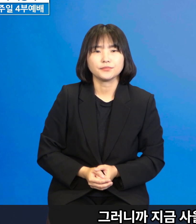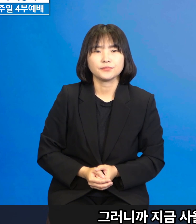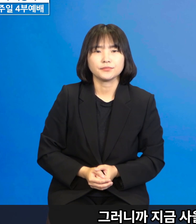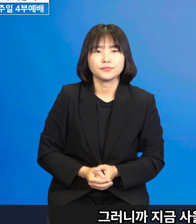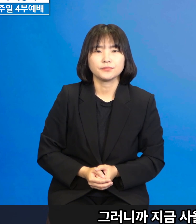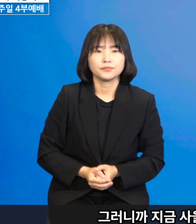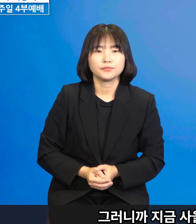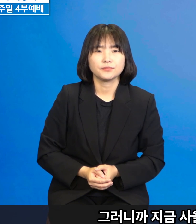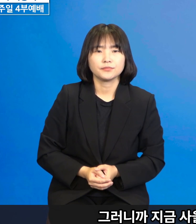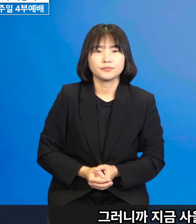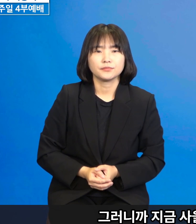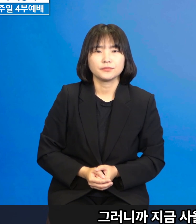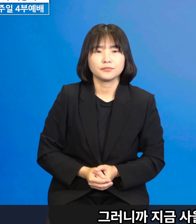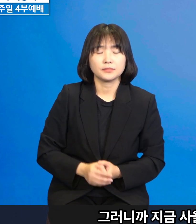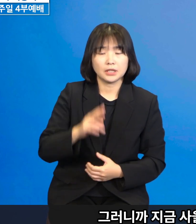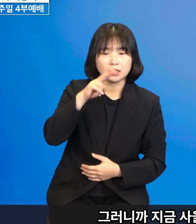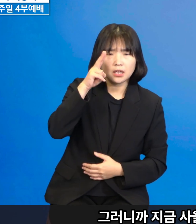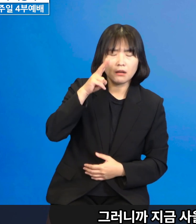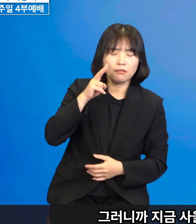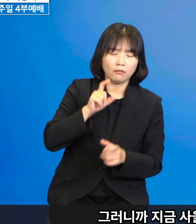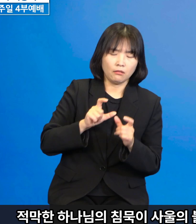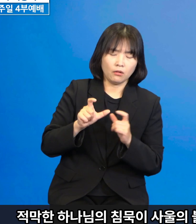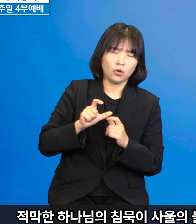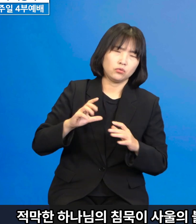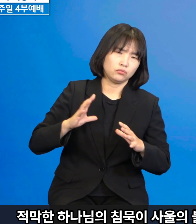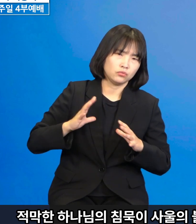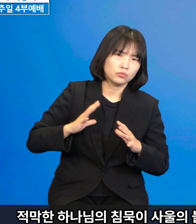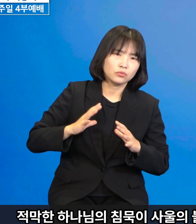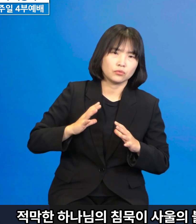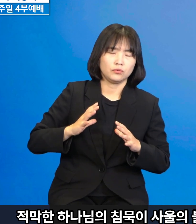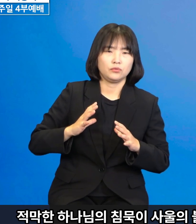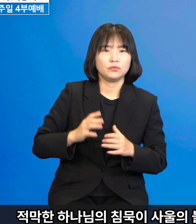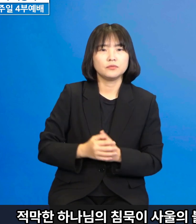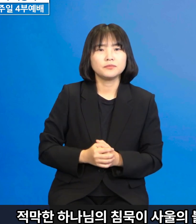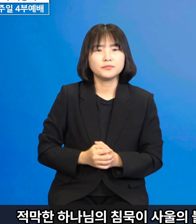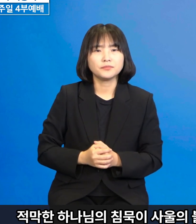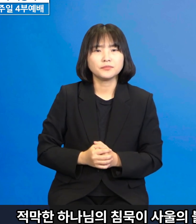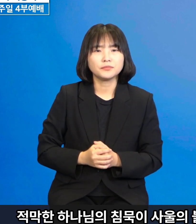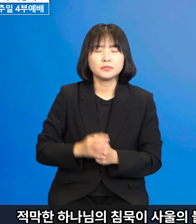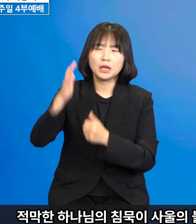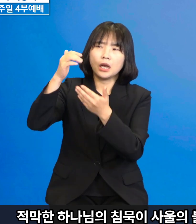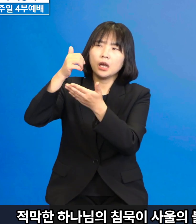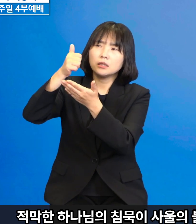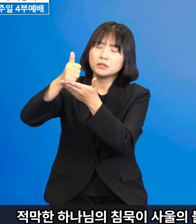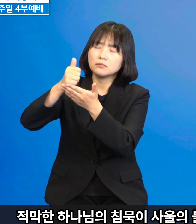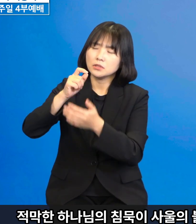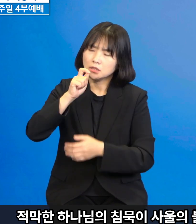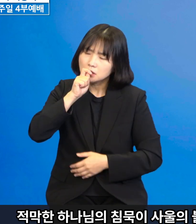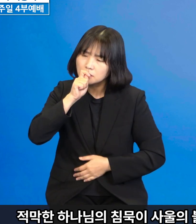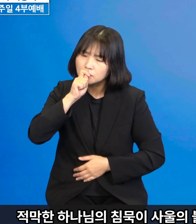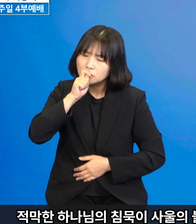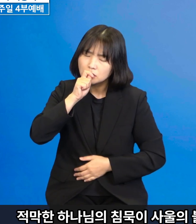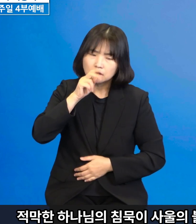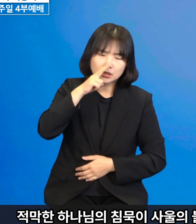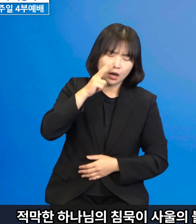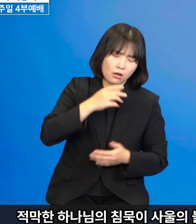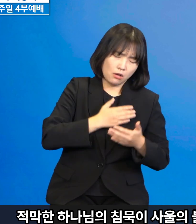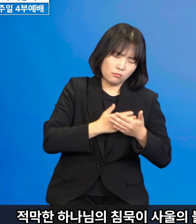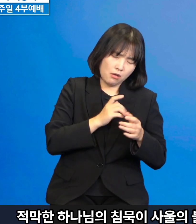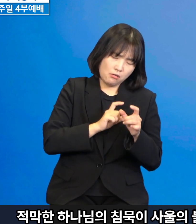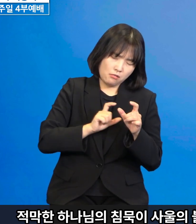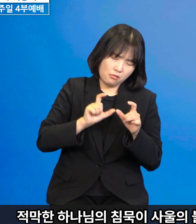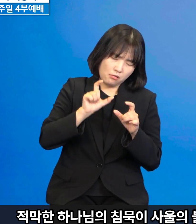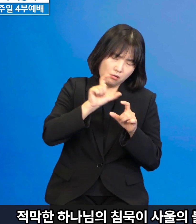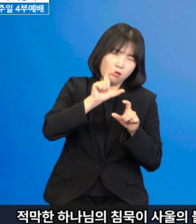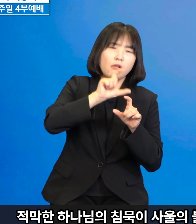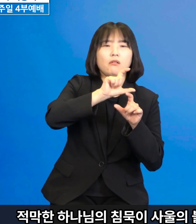그러니까 지금 사울은 두려워하는 겁니다. 적막한 하나님의 침묵이 사울의 불안을 가중시키고